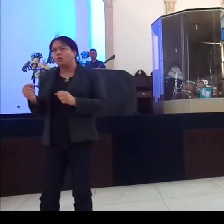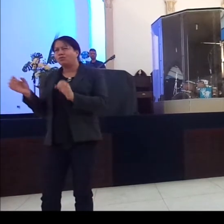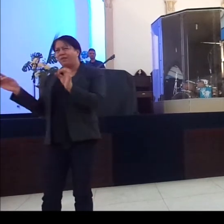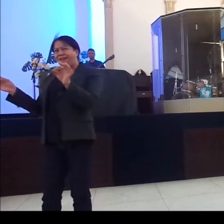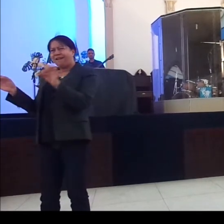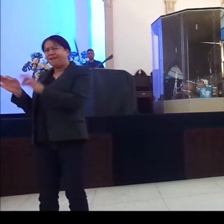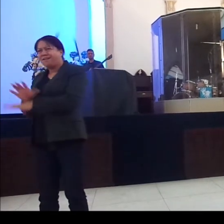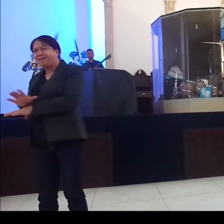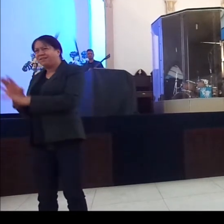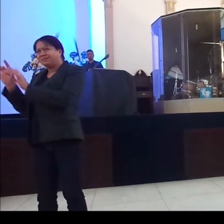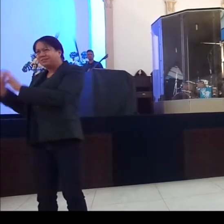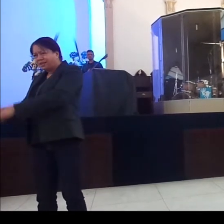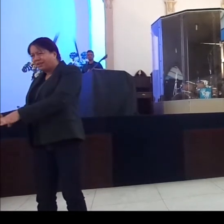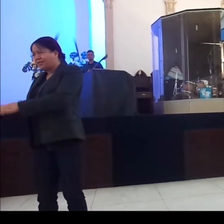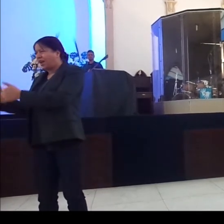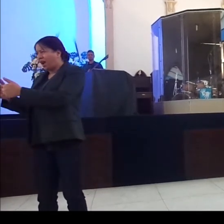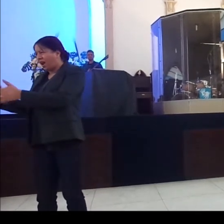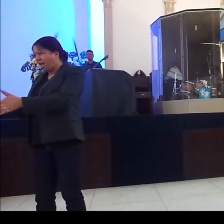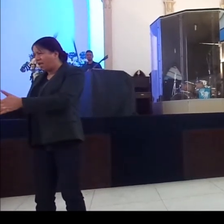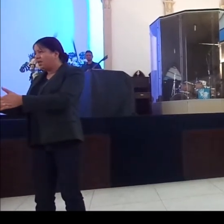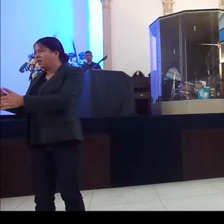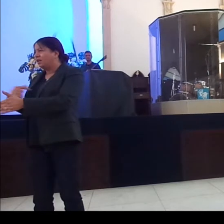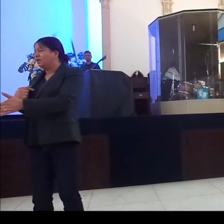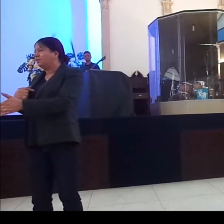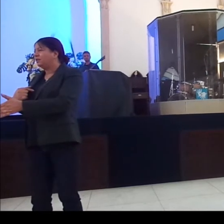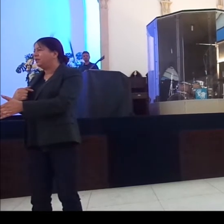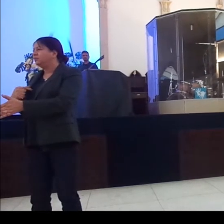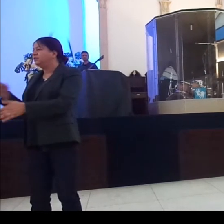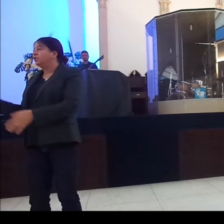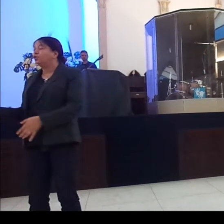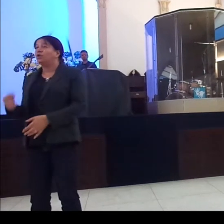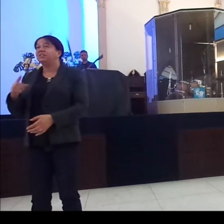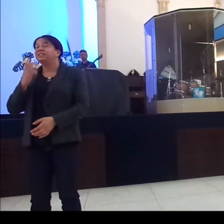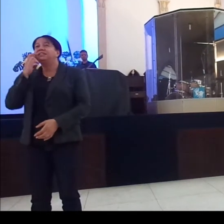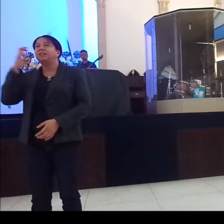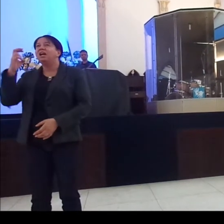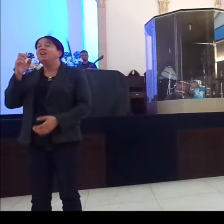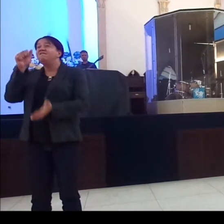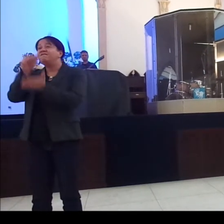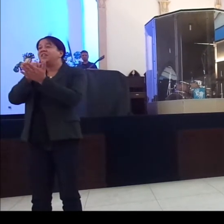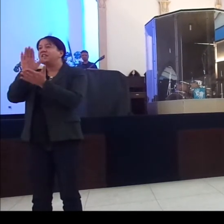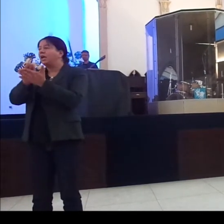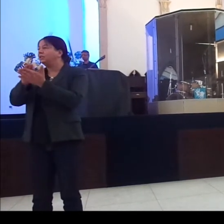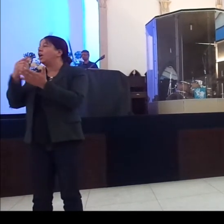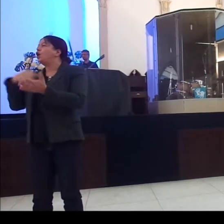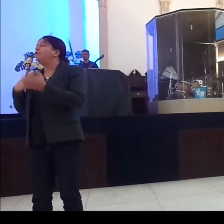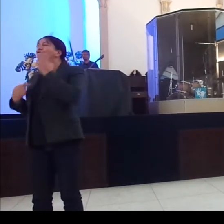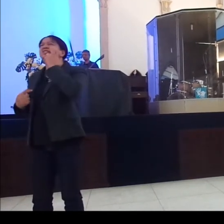cadeia, quando eles gritarem vingança, eu vou gritar perdão.